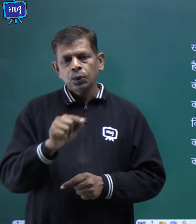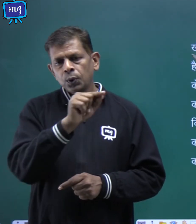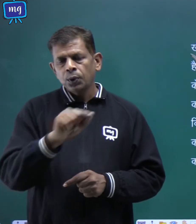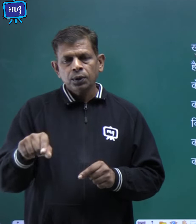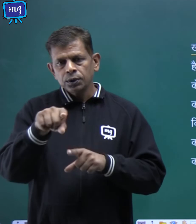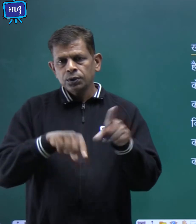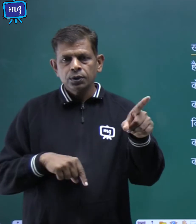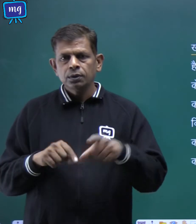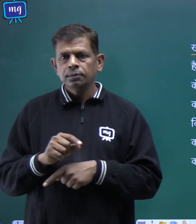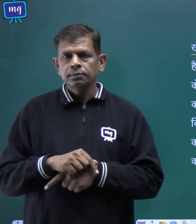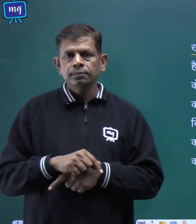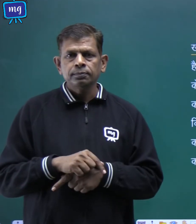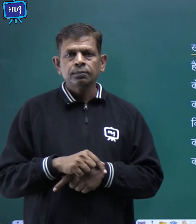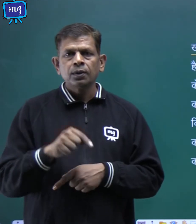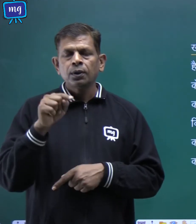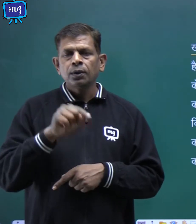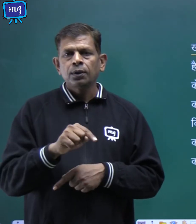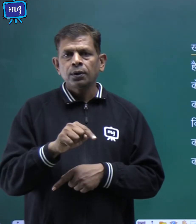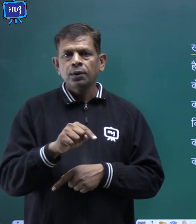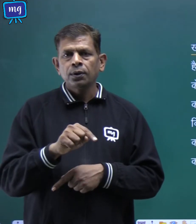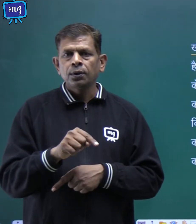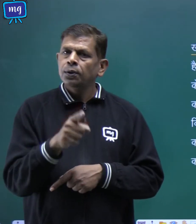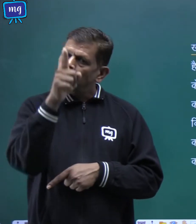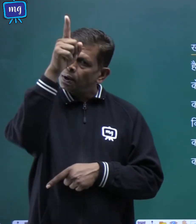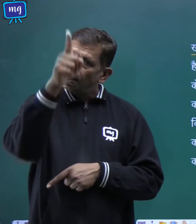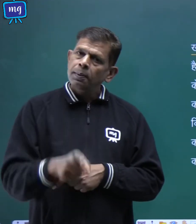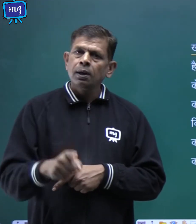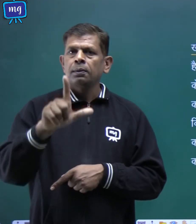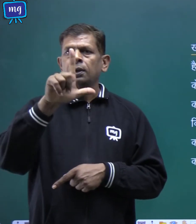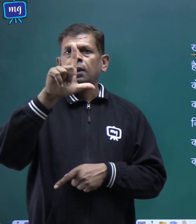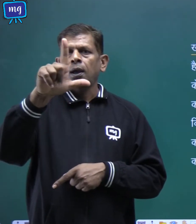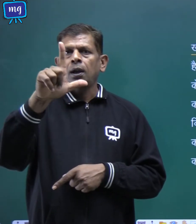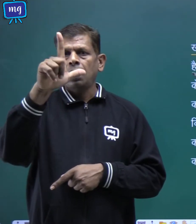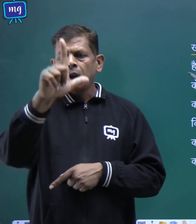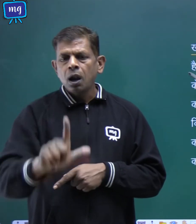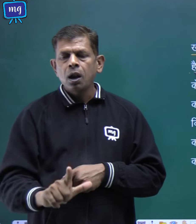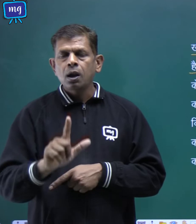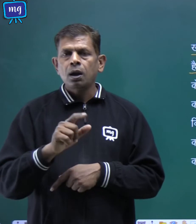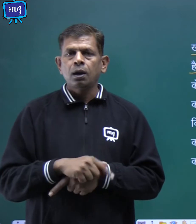खींचिए। यह अभिलंब कहलाती है।